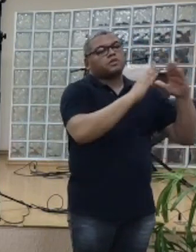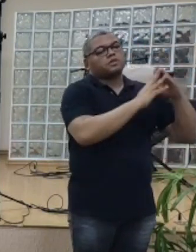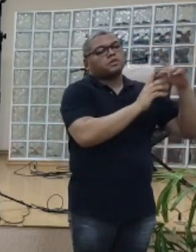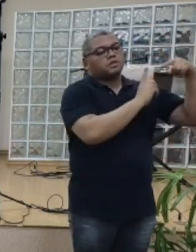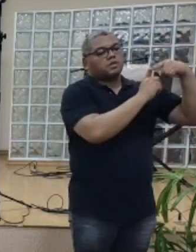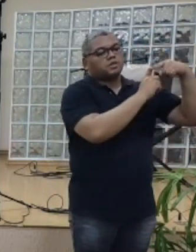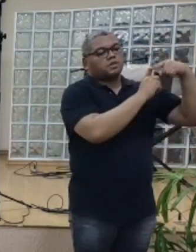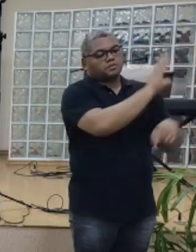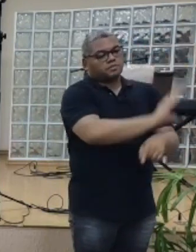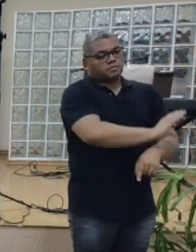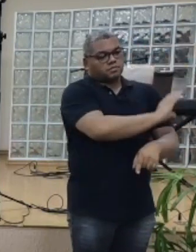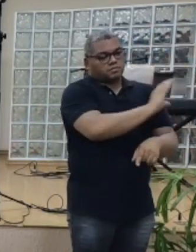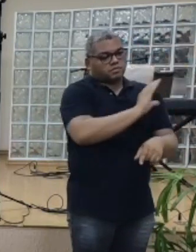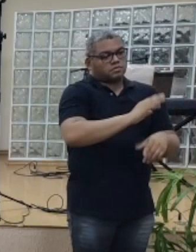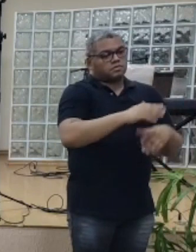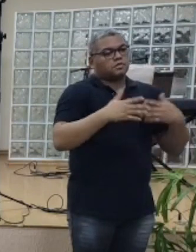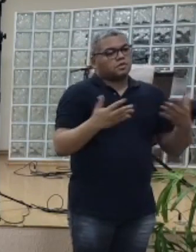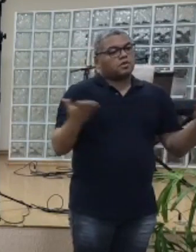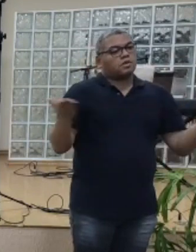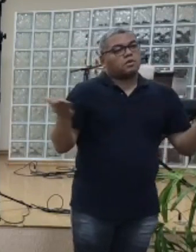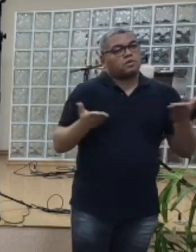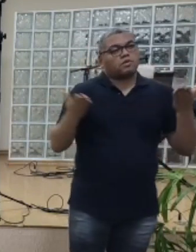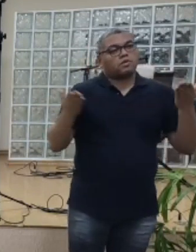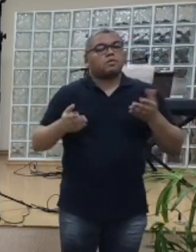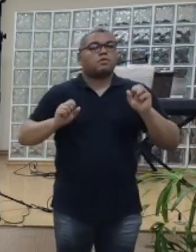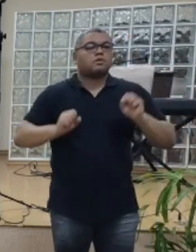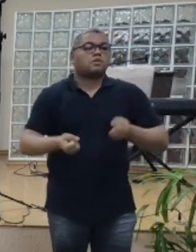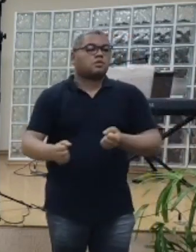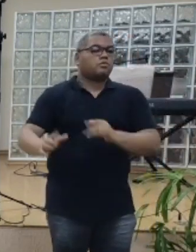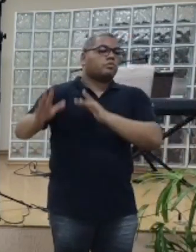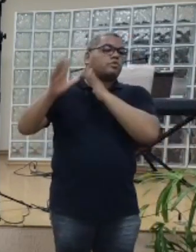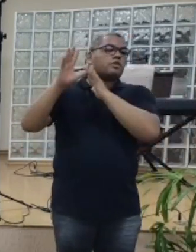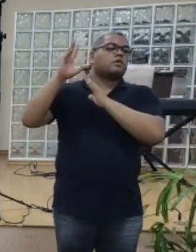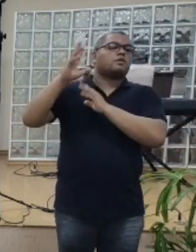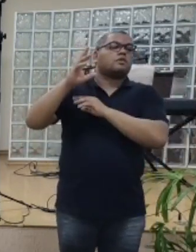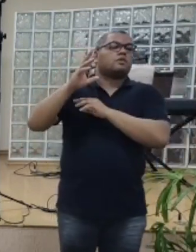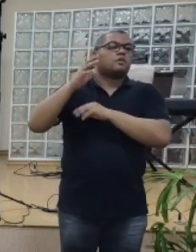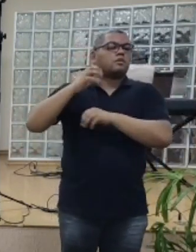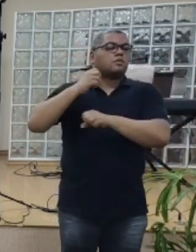então. Nós, então, comemoramos esse ano 505